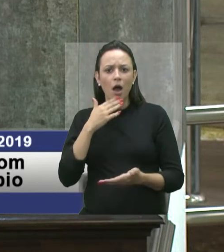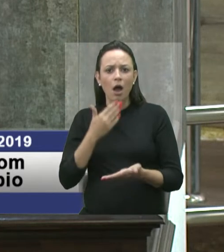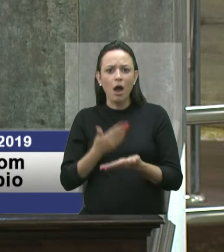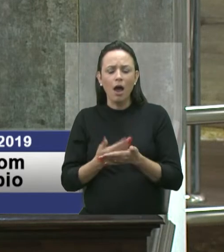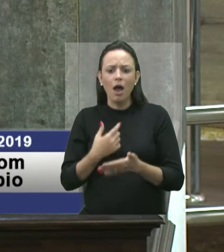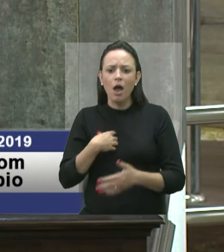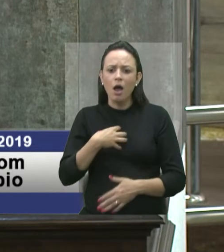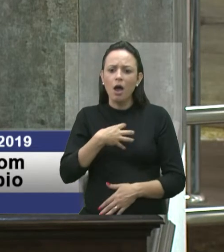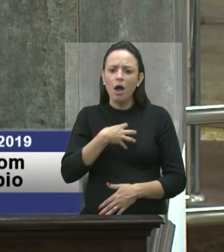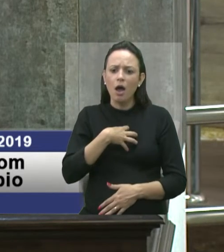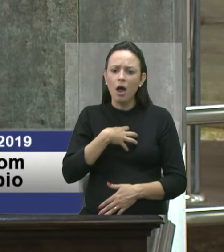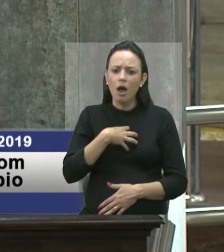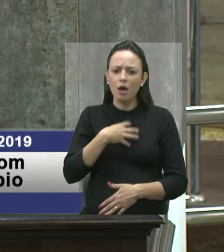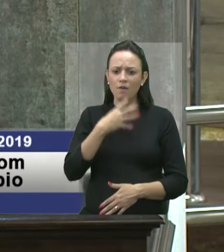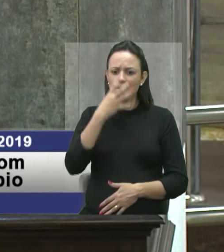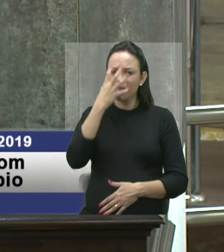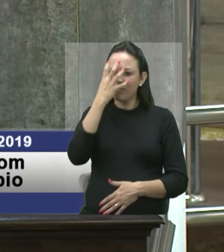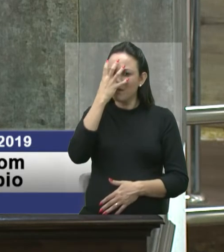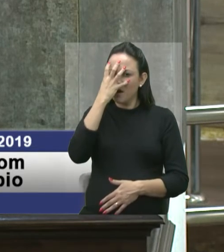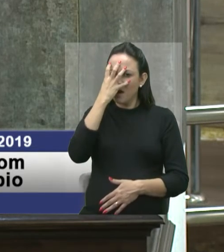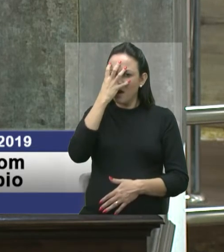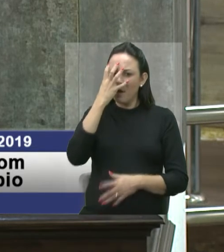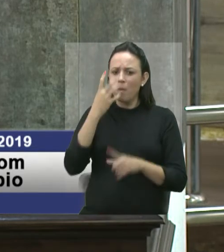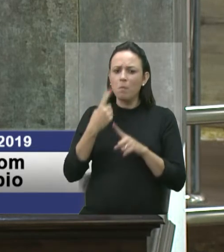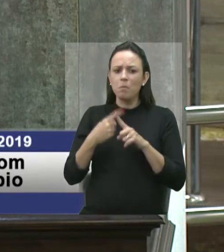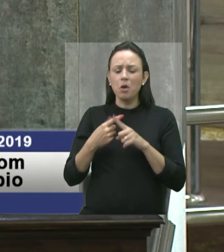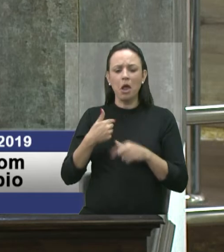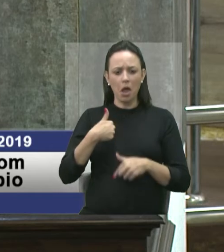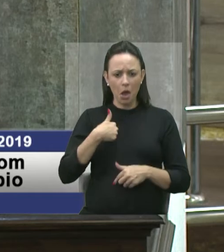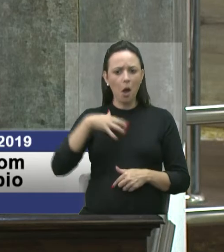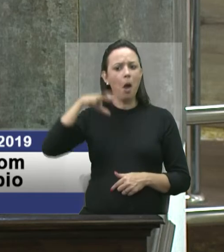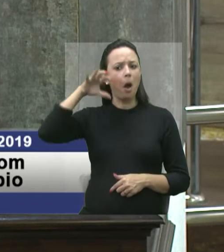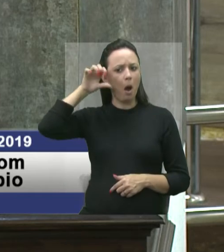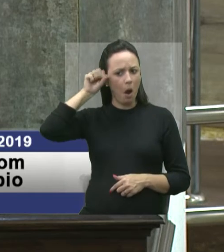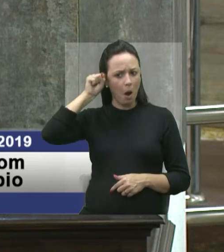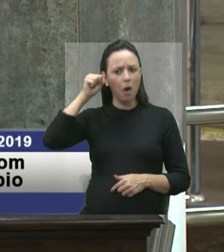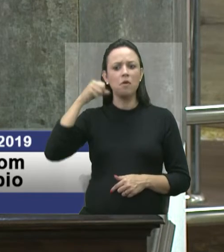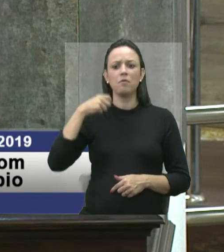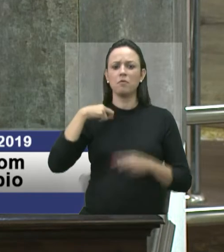por ouvir, por enxergar e por falar.